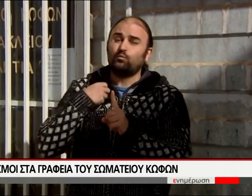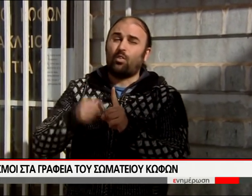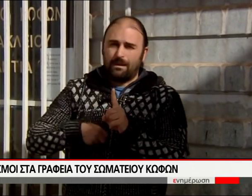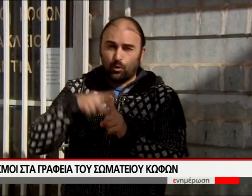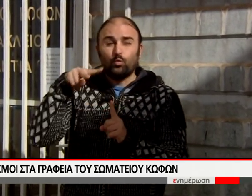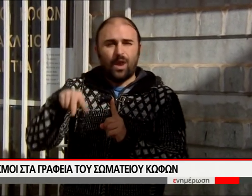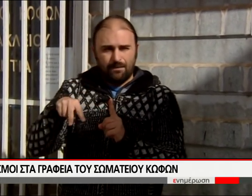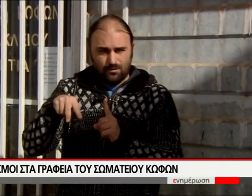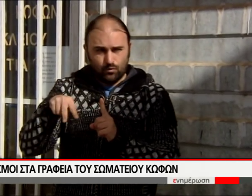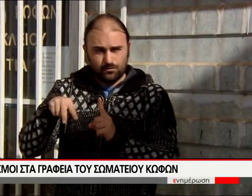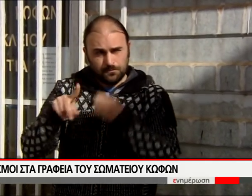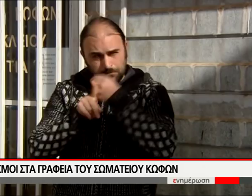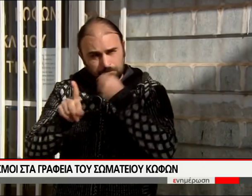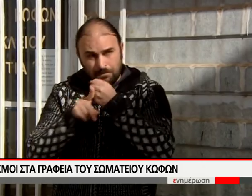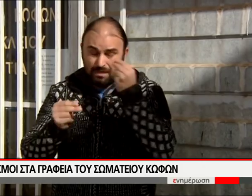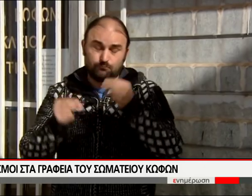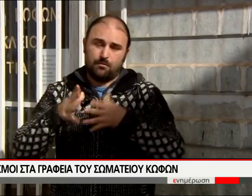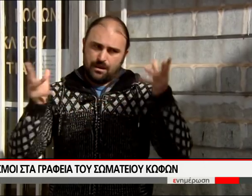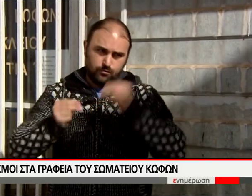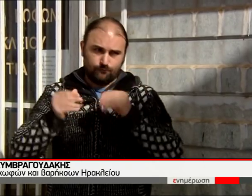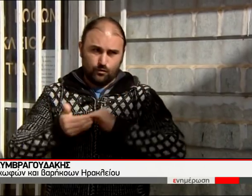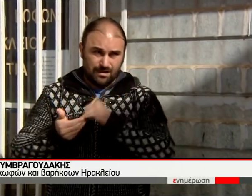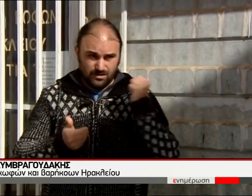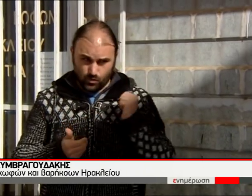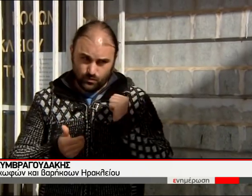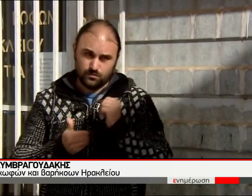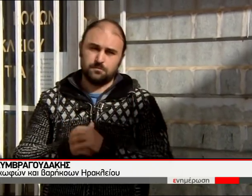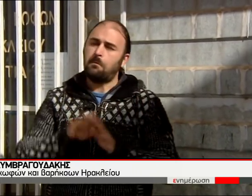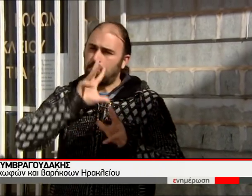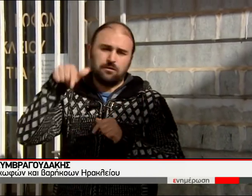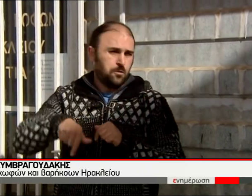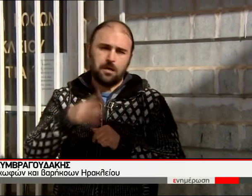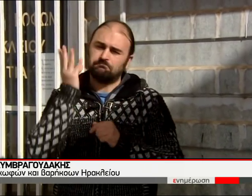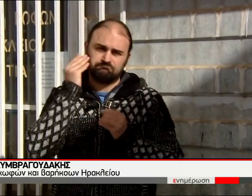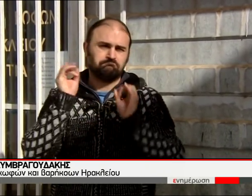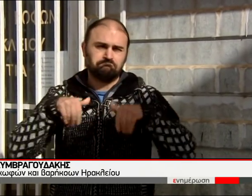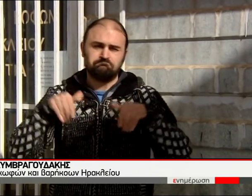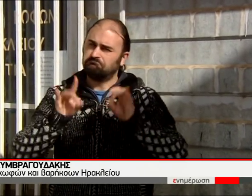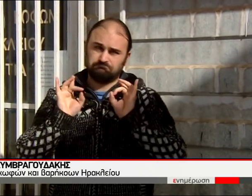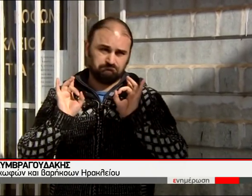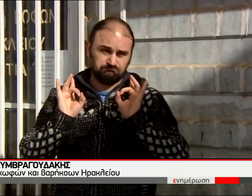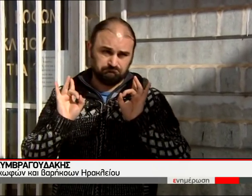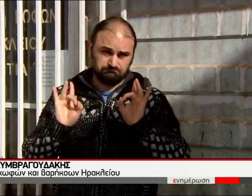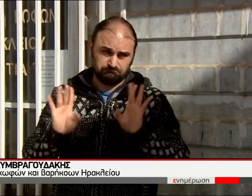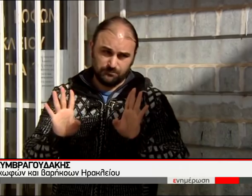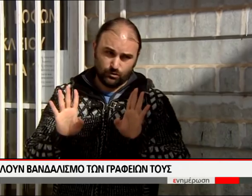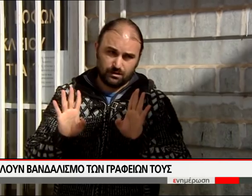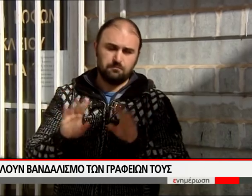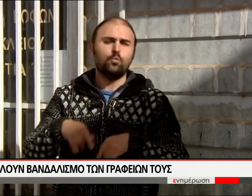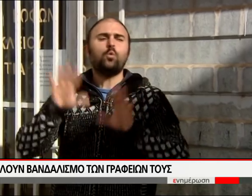καταστρέψει μας καταστρέψανε τα ρολά που είχαμε εδώ στην είσοδο του σωματείου. Από πίσω το ρολόι της ΔΕΗ, κόψανε κάποια καλώδια